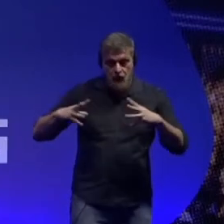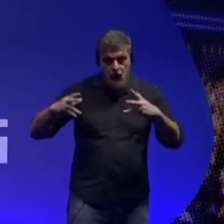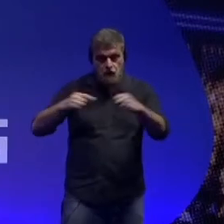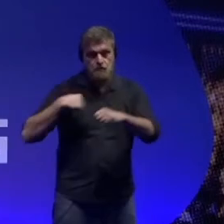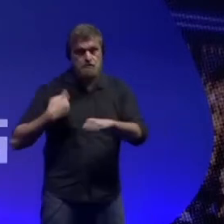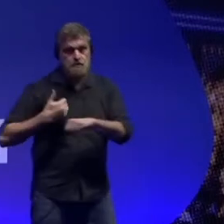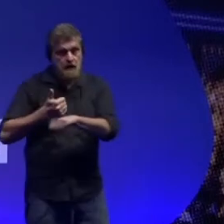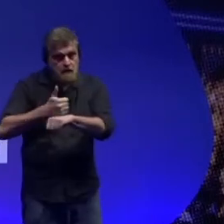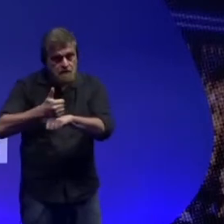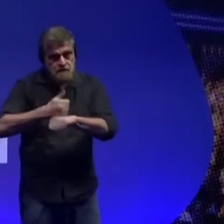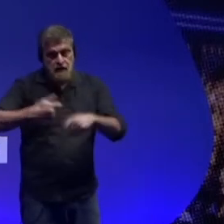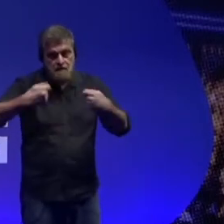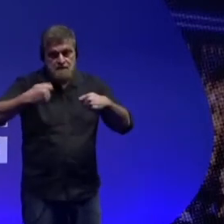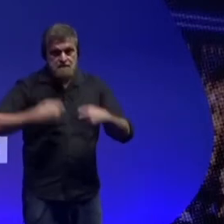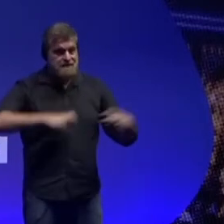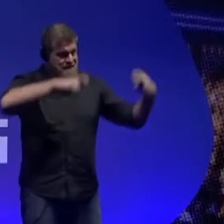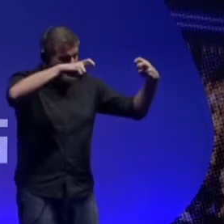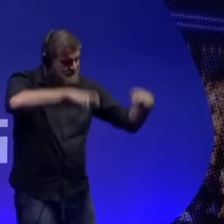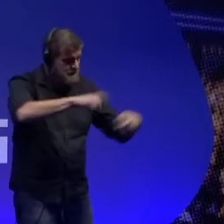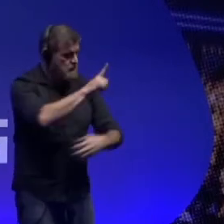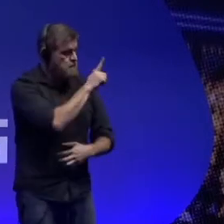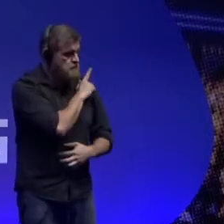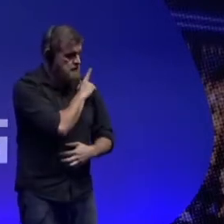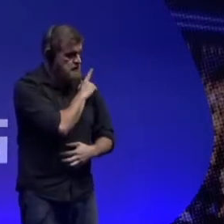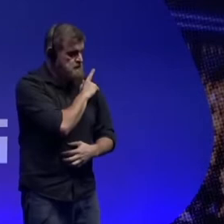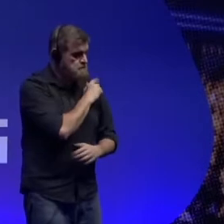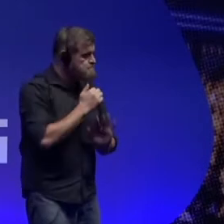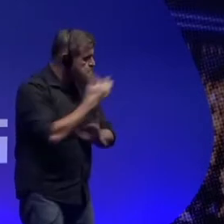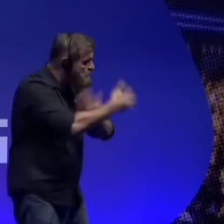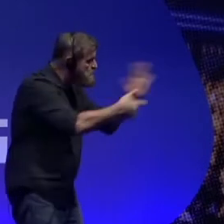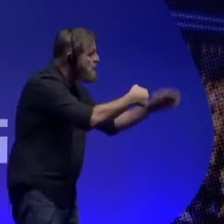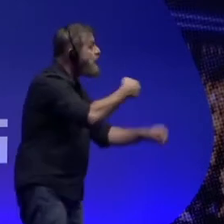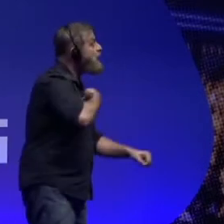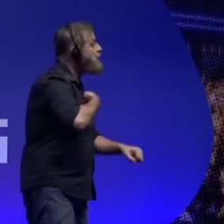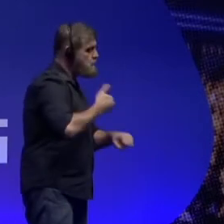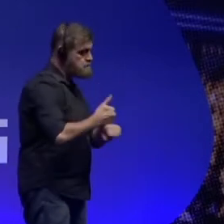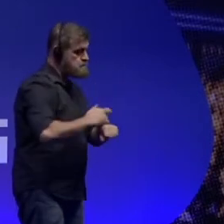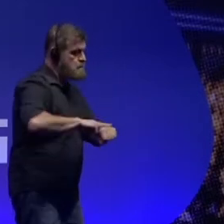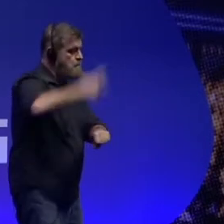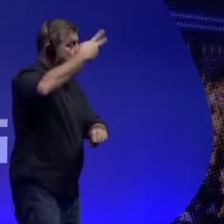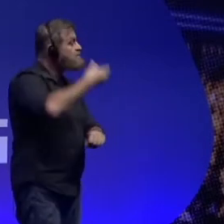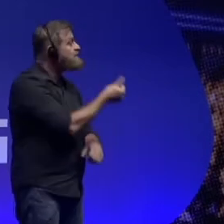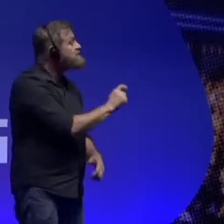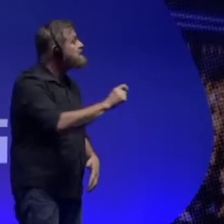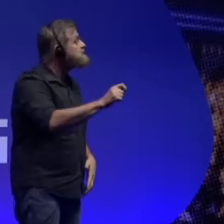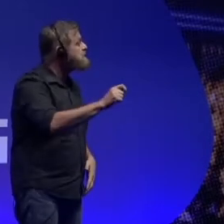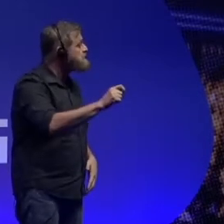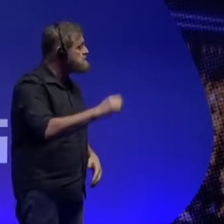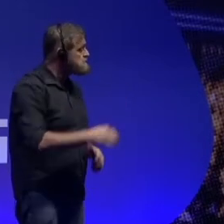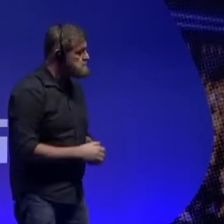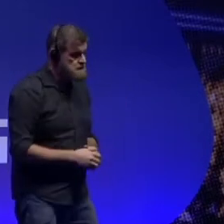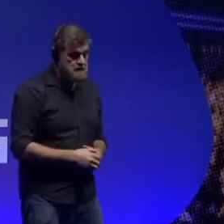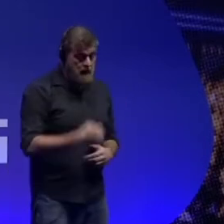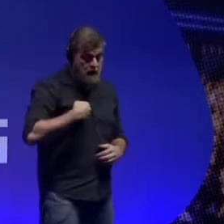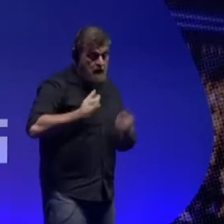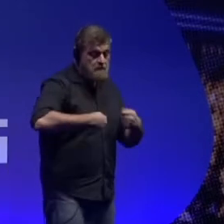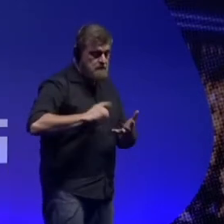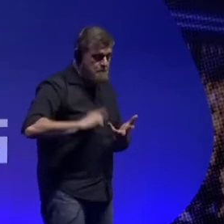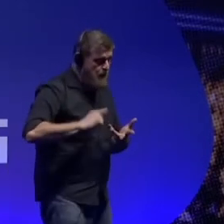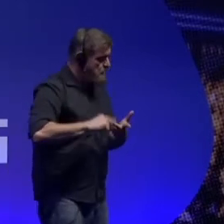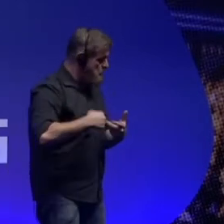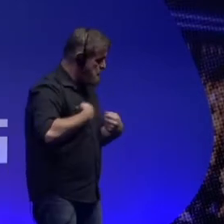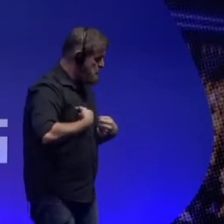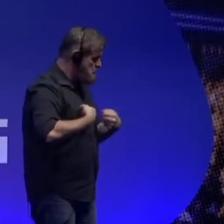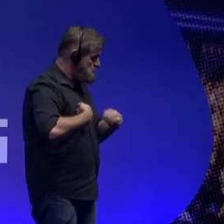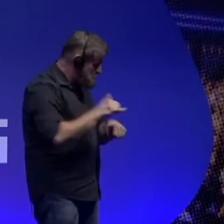profissionais temos, que ter sentado com o gerente dela e falado: eu quero ser promovida daqui a 6 meses. O que eu preciso fazer? Eu estou no caminho